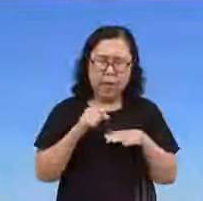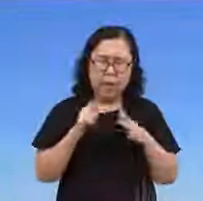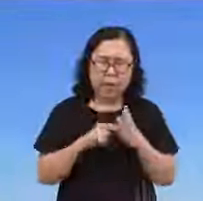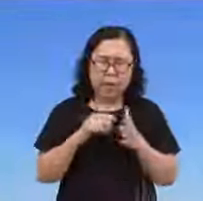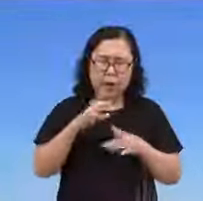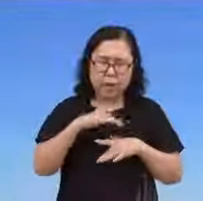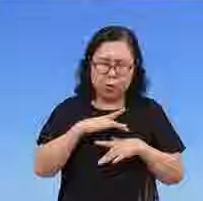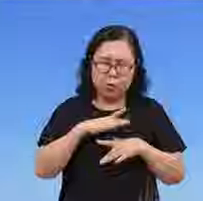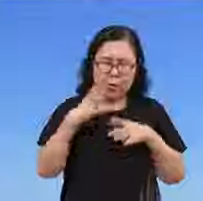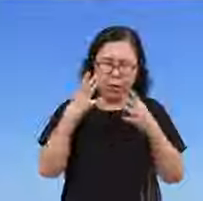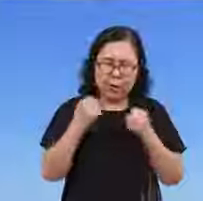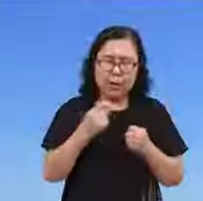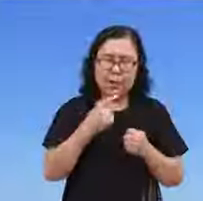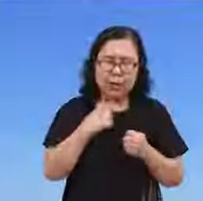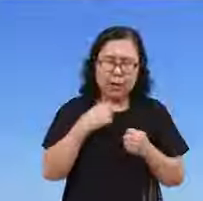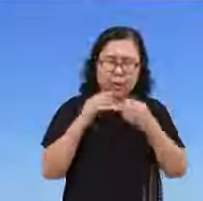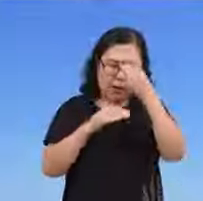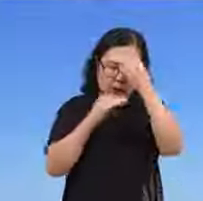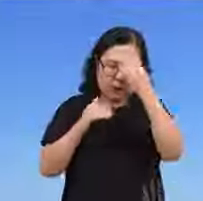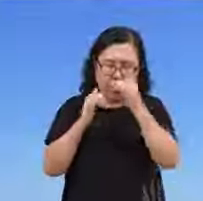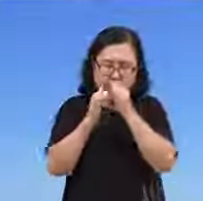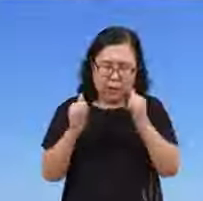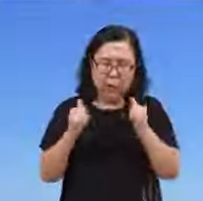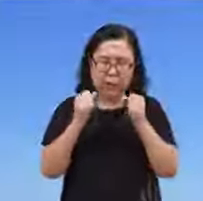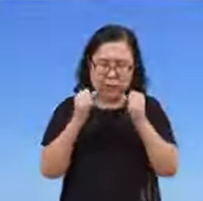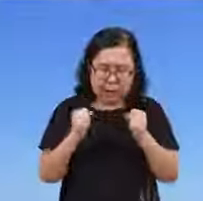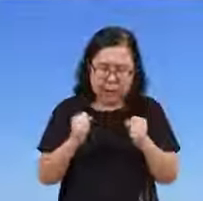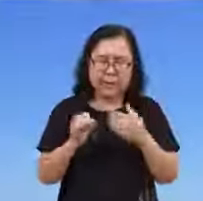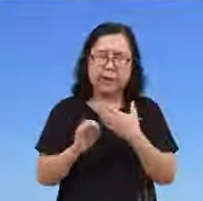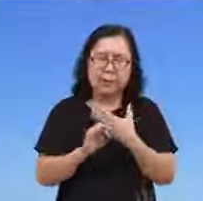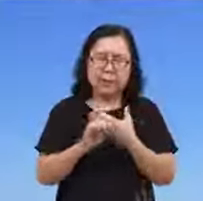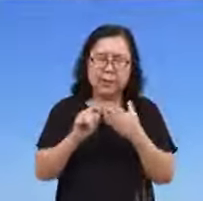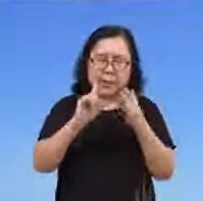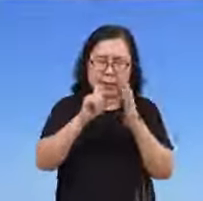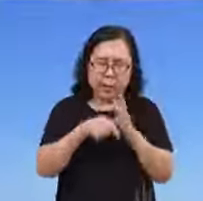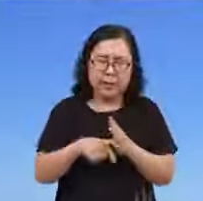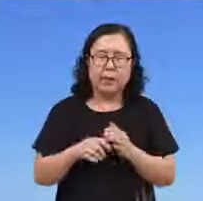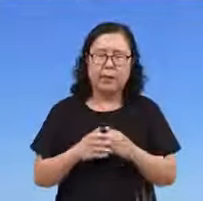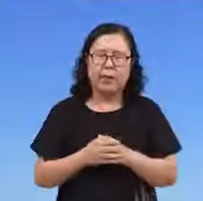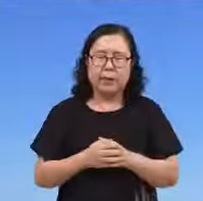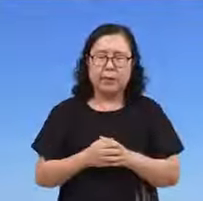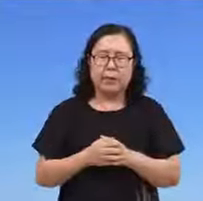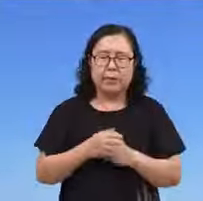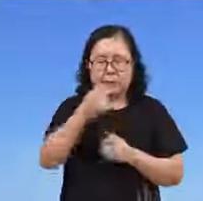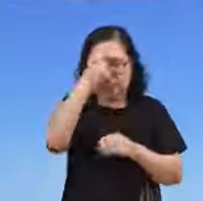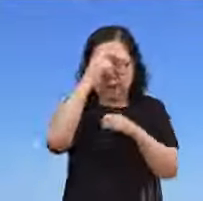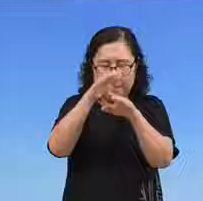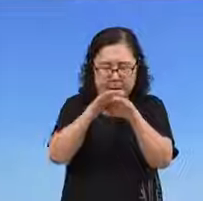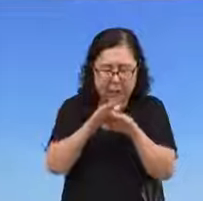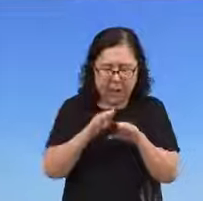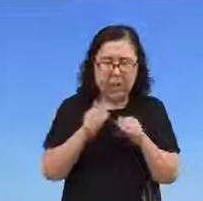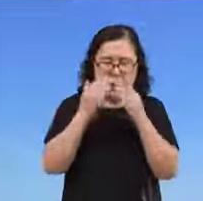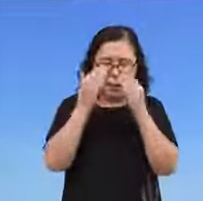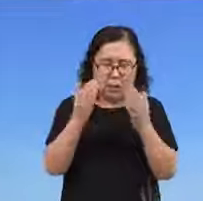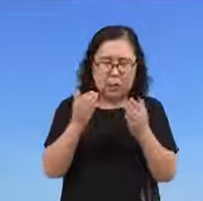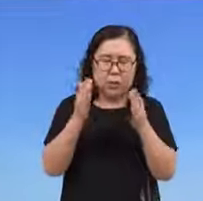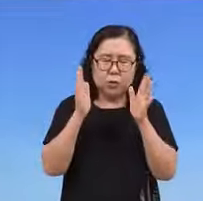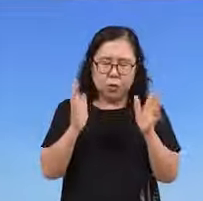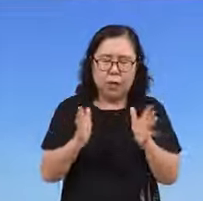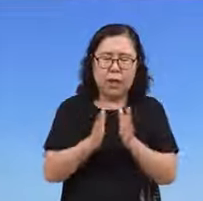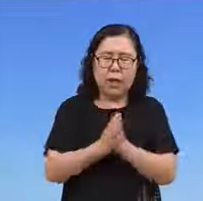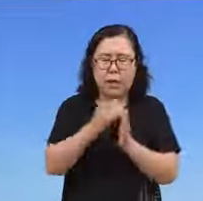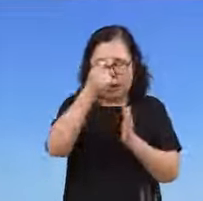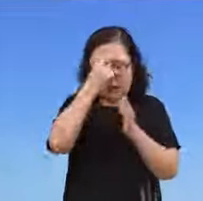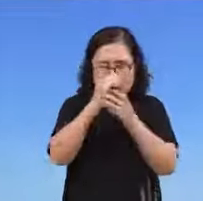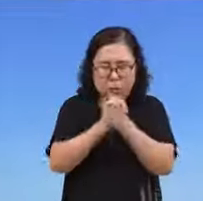유난히 마음에 두려움이 많았던 성도님들 계시다면 오늘 이 시간 예배하는 가운데,